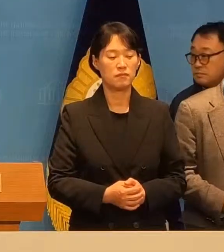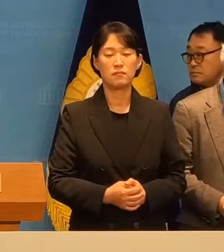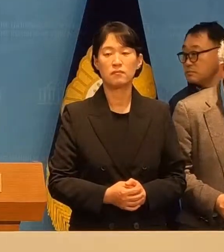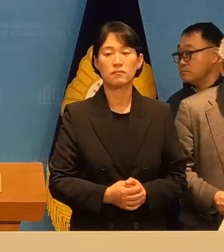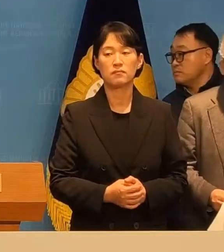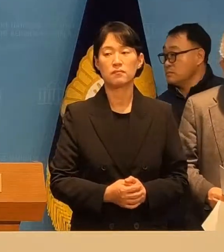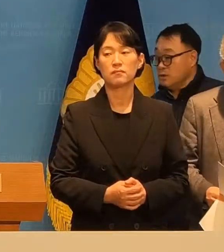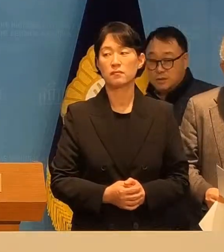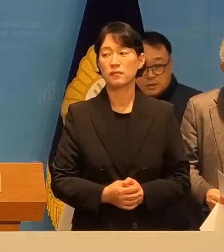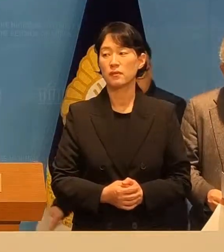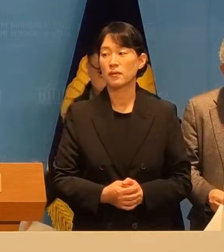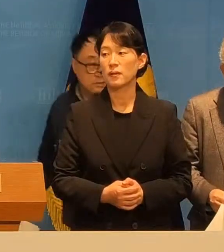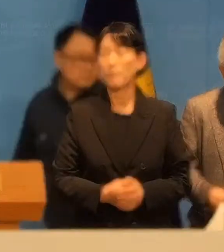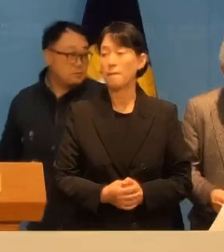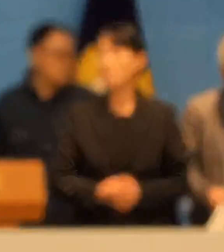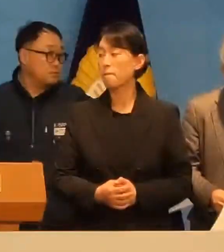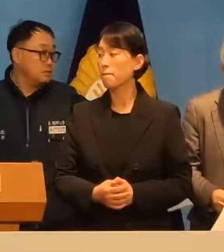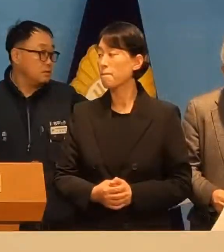자.